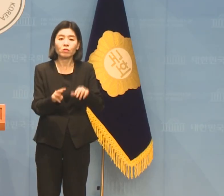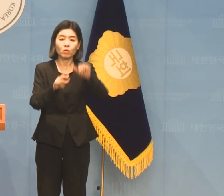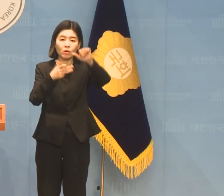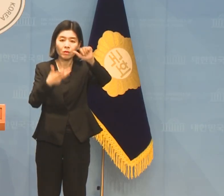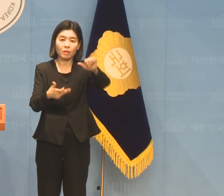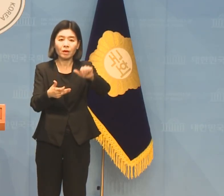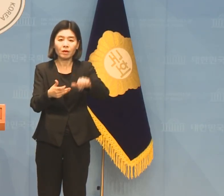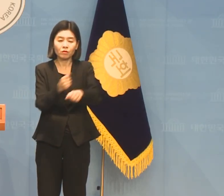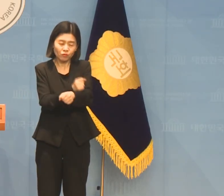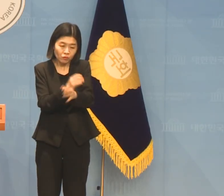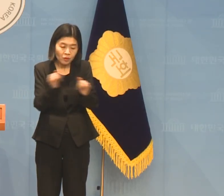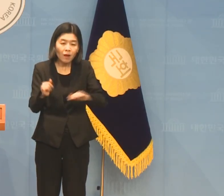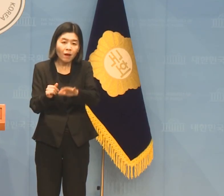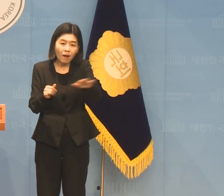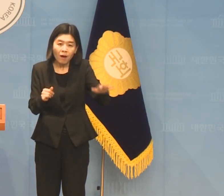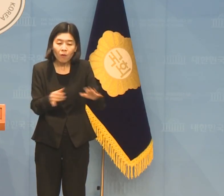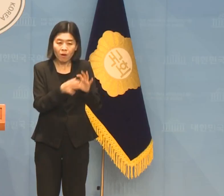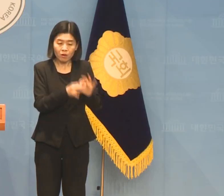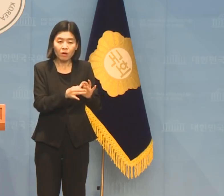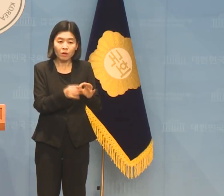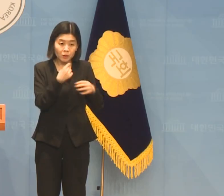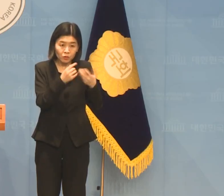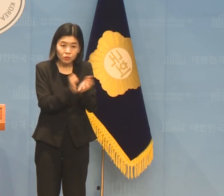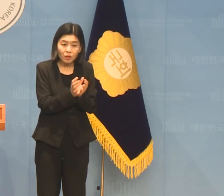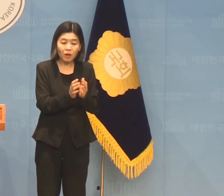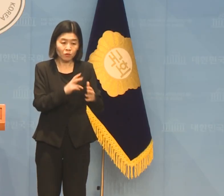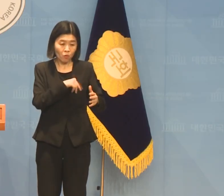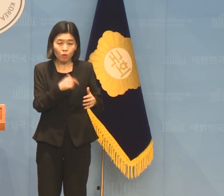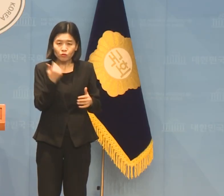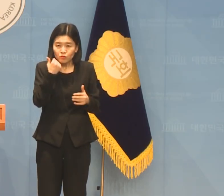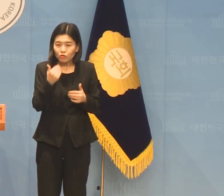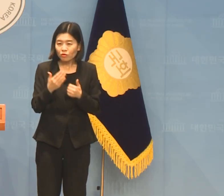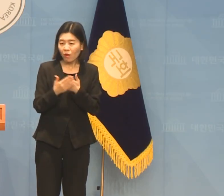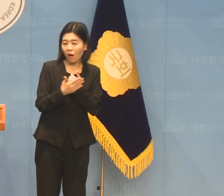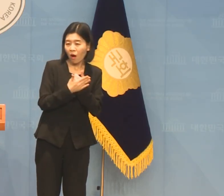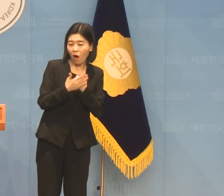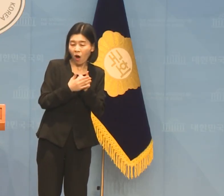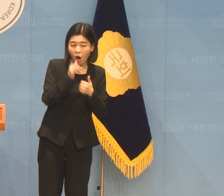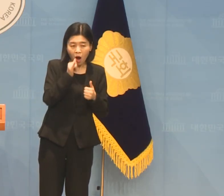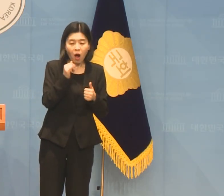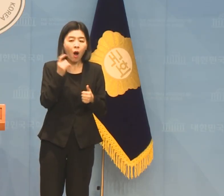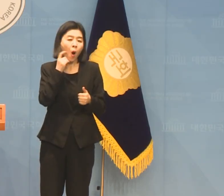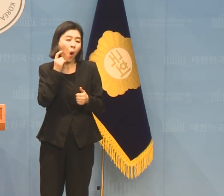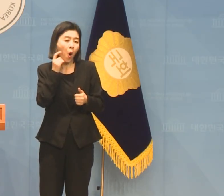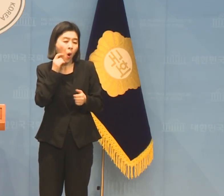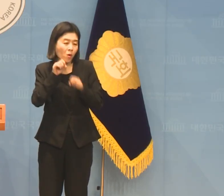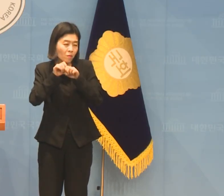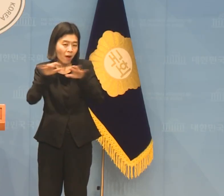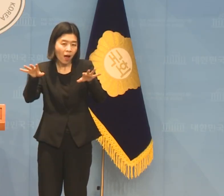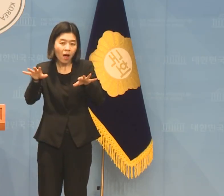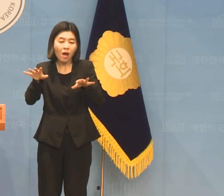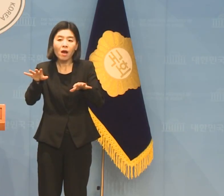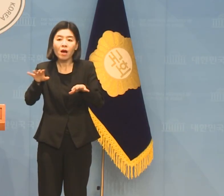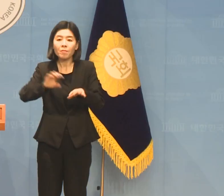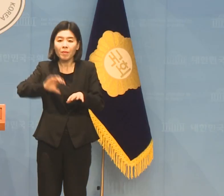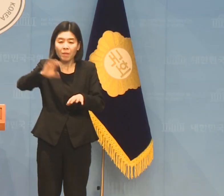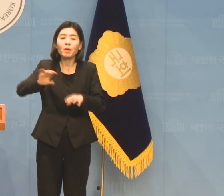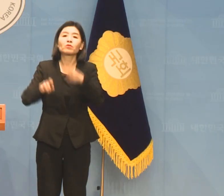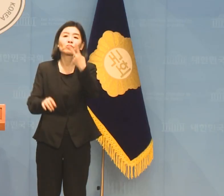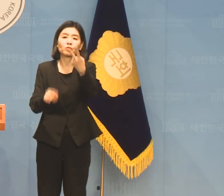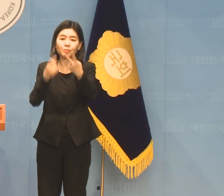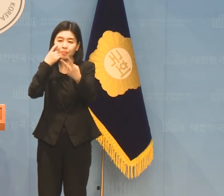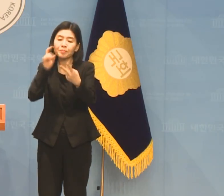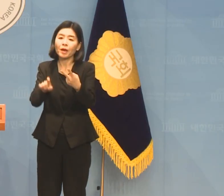관련해 더불어민주당 소속 국회의원들이 혜택을 받고 있다는 허위 사실을 유포한 2건의 영상을 확인했습니다.